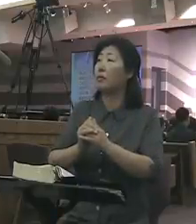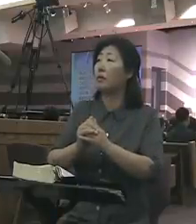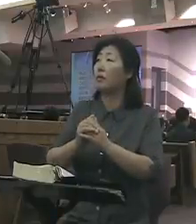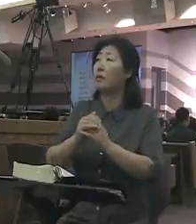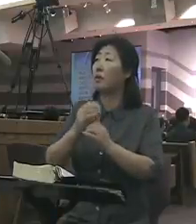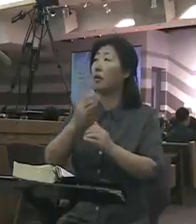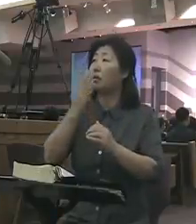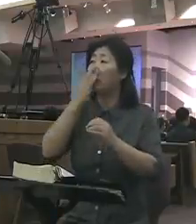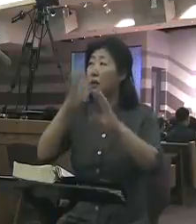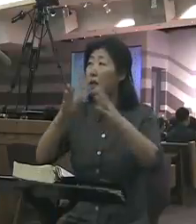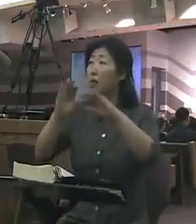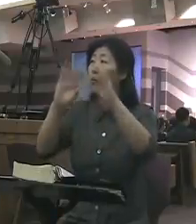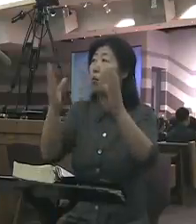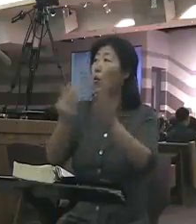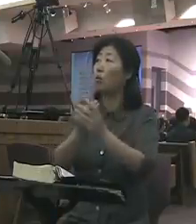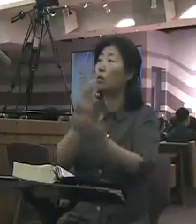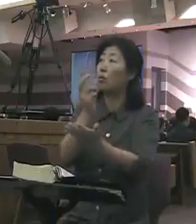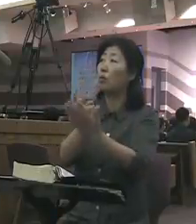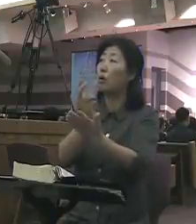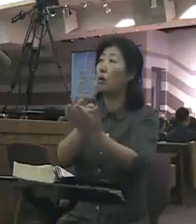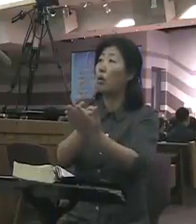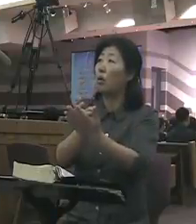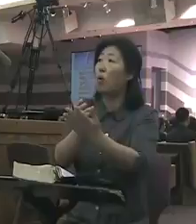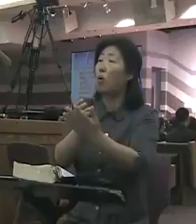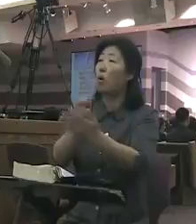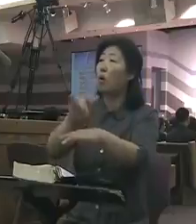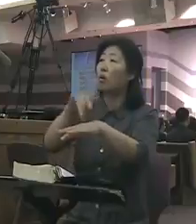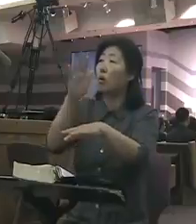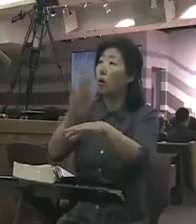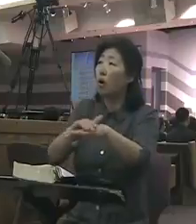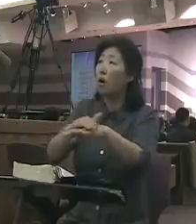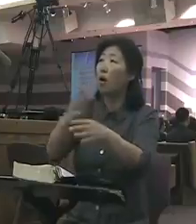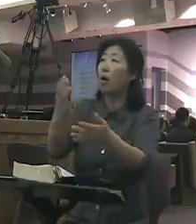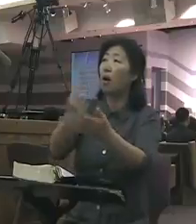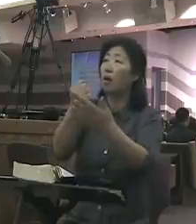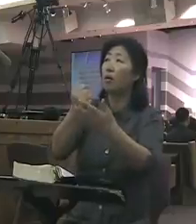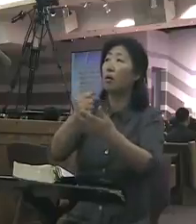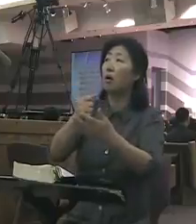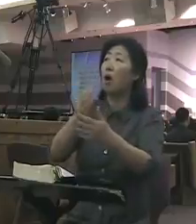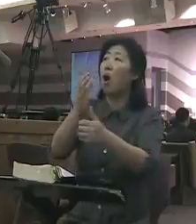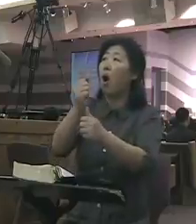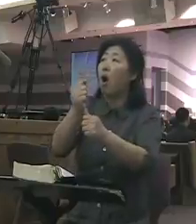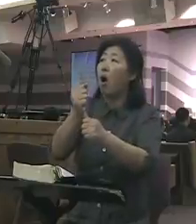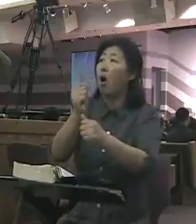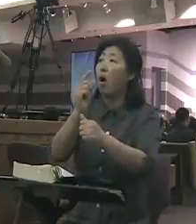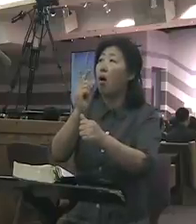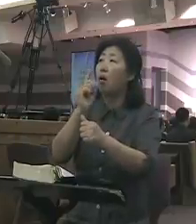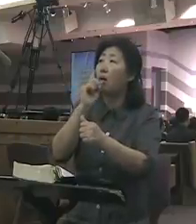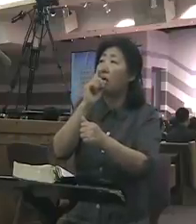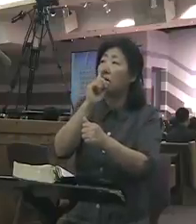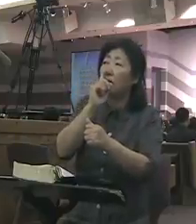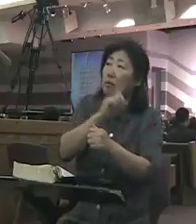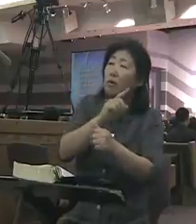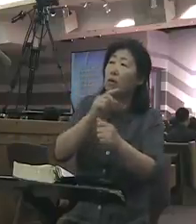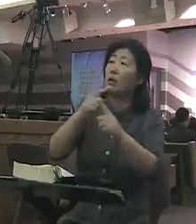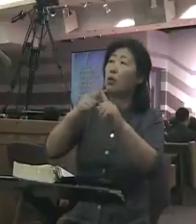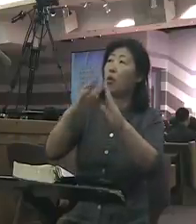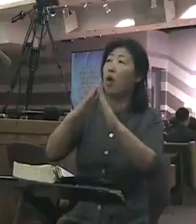엄격하게 요구하는 바리새파 회원이었습니다. 얼마나 그악스러웠던지 교회를 모조리 핍박했고 유대교의